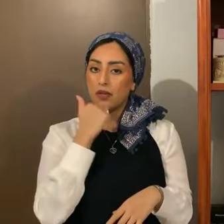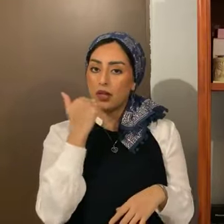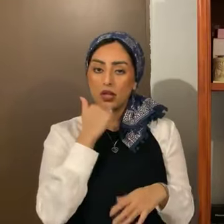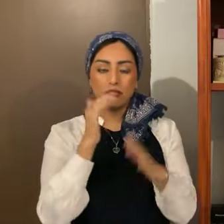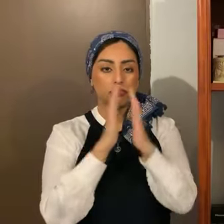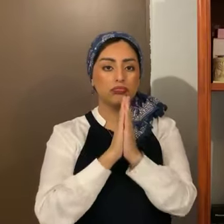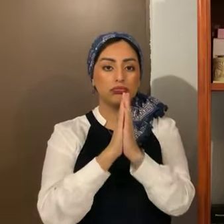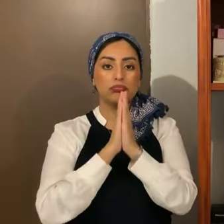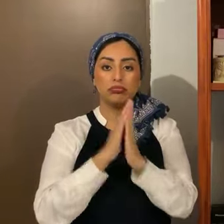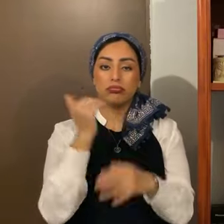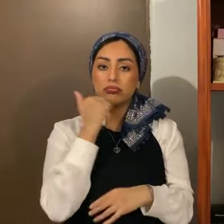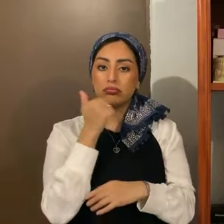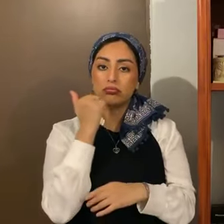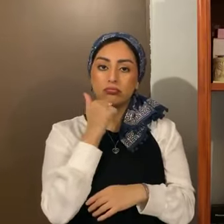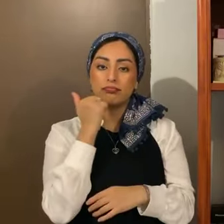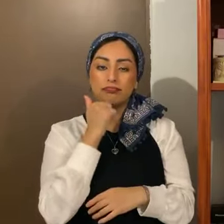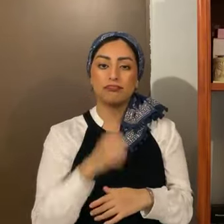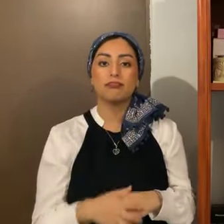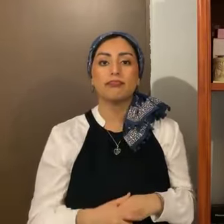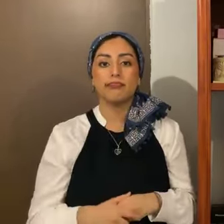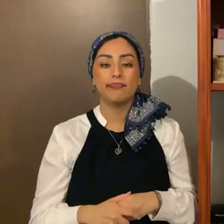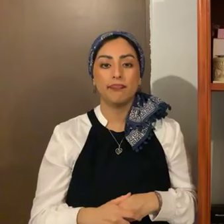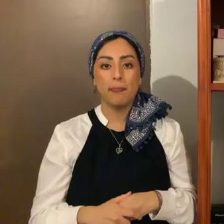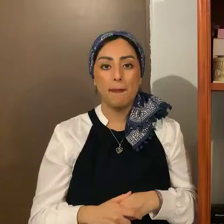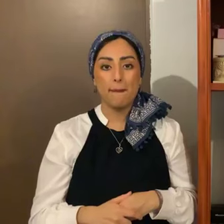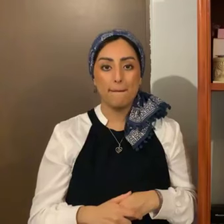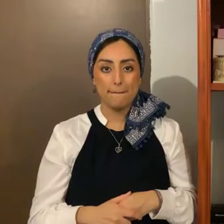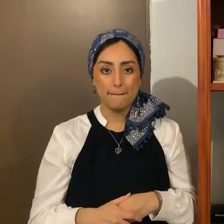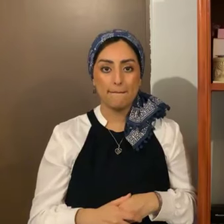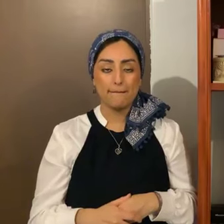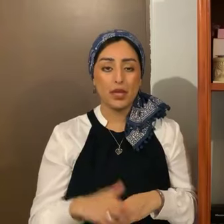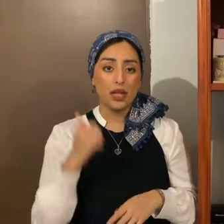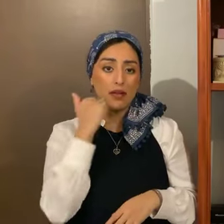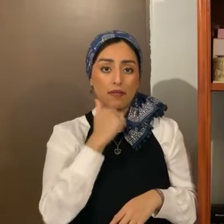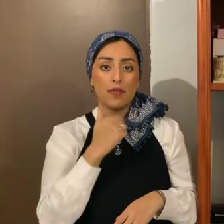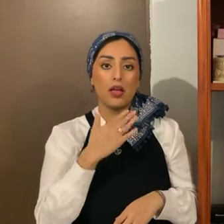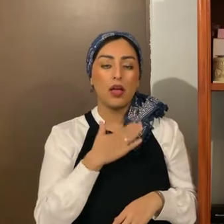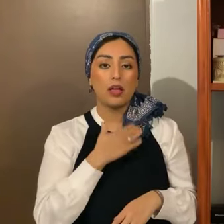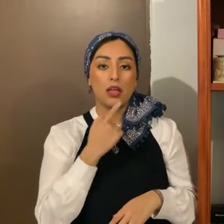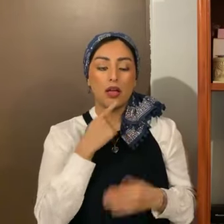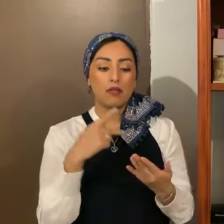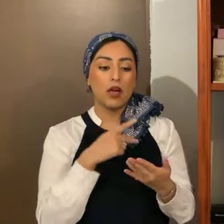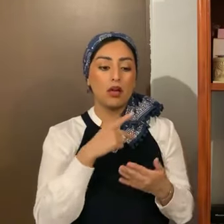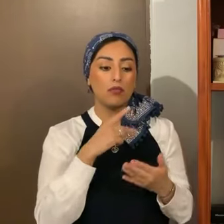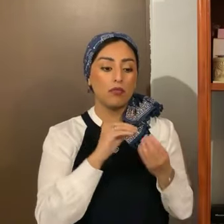lo oro, ¿sí? Todos los días digo el Salmo 1,